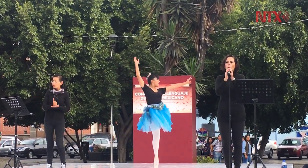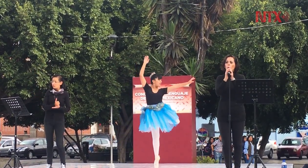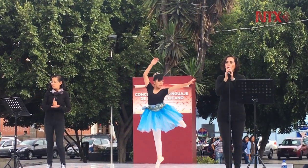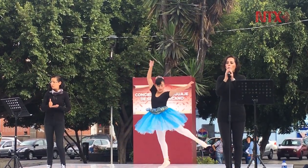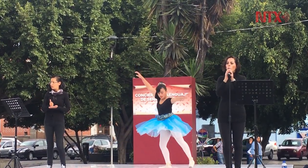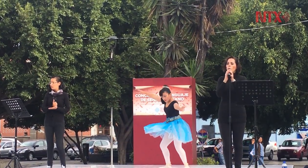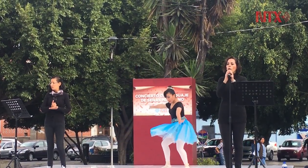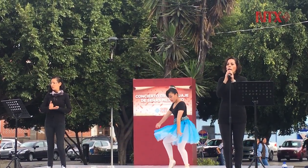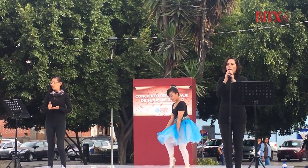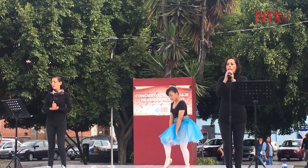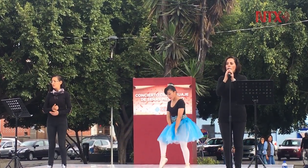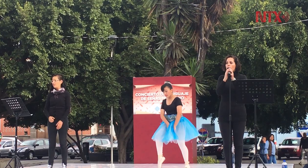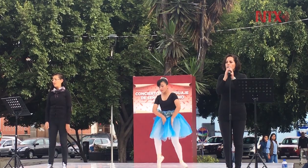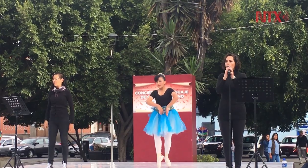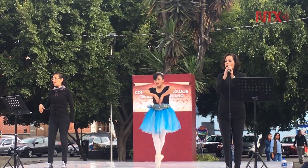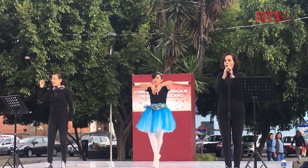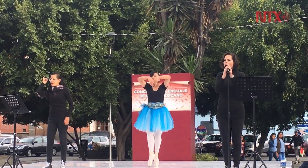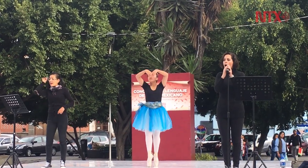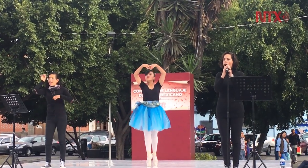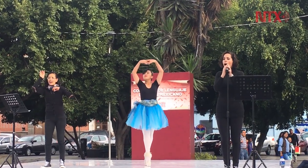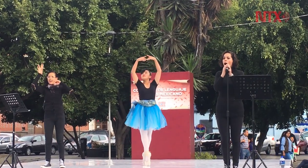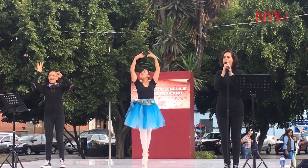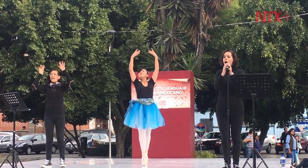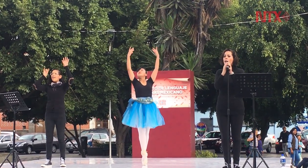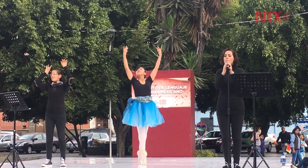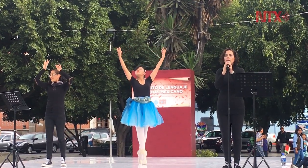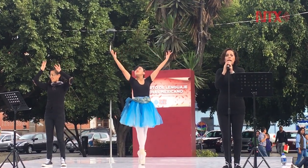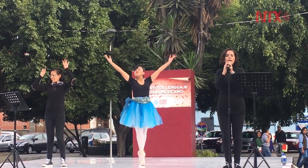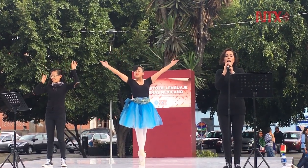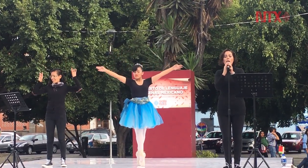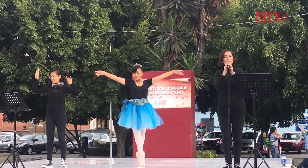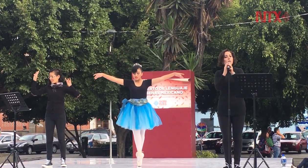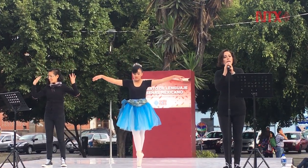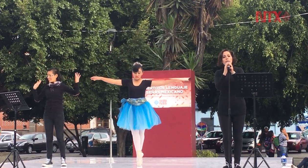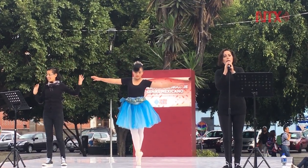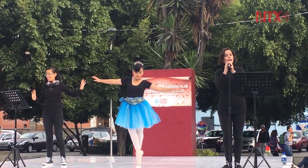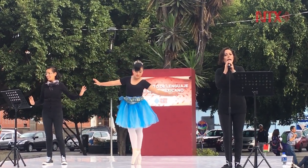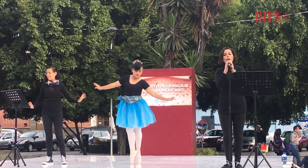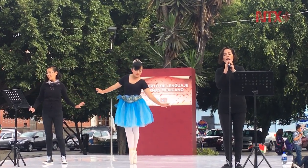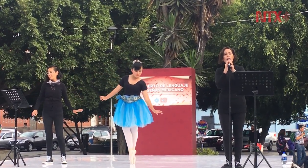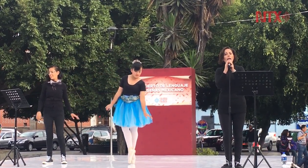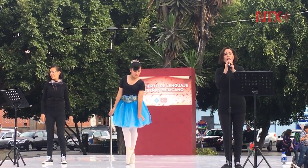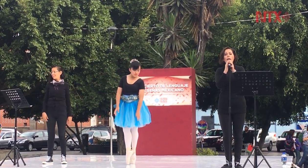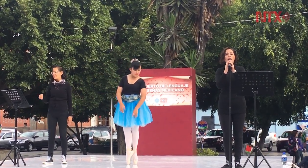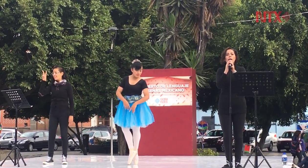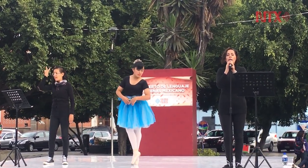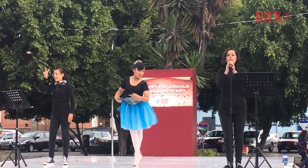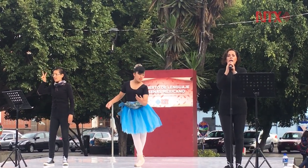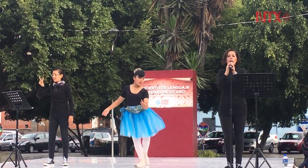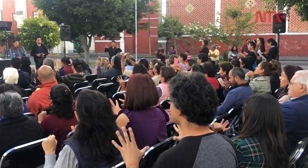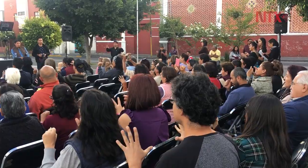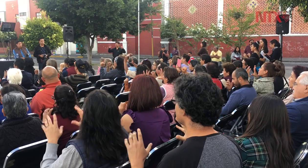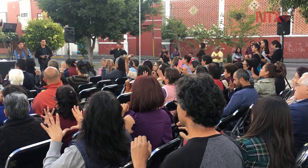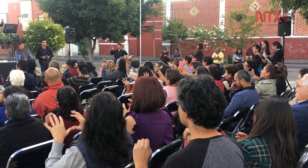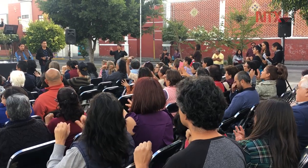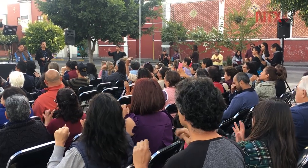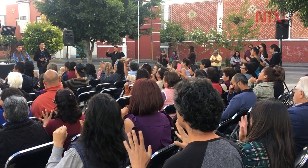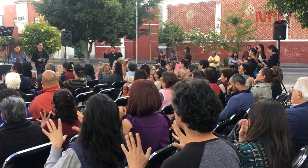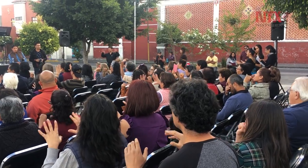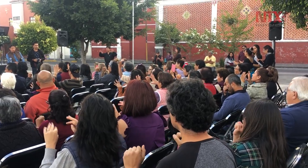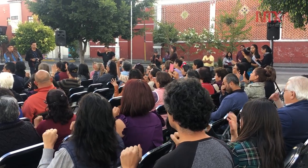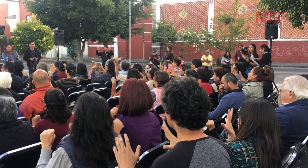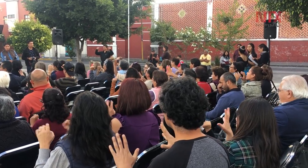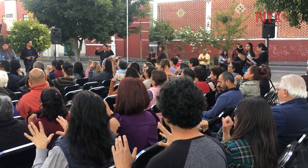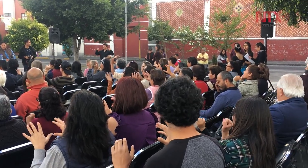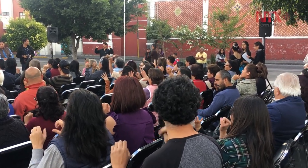el lenguaje de señas mexicano. A la par que un equipo de 12 personas interpretaron las canciones en voz, lengua de